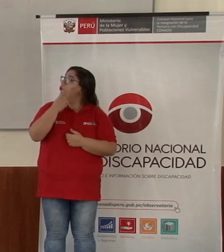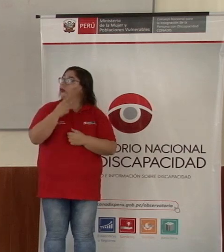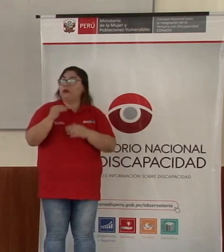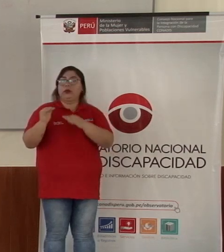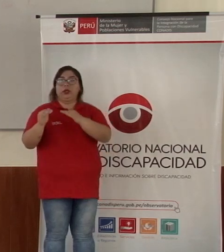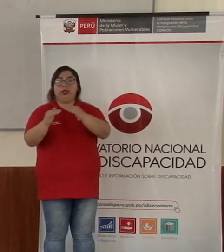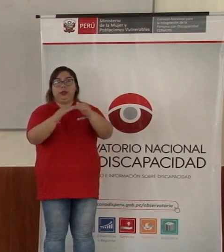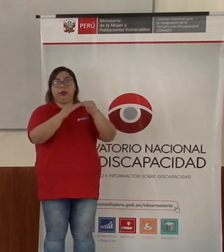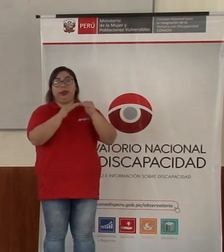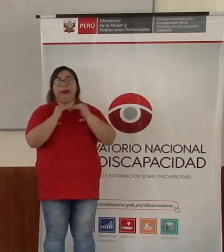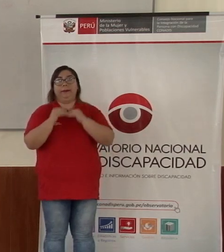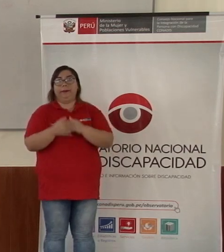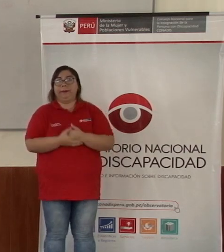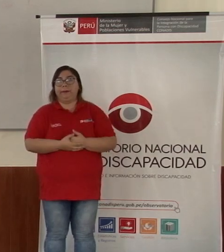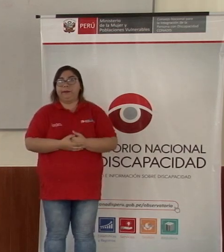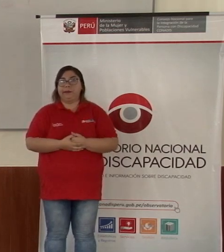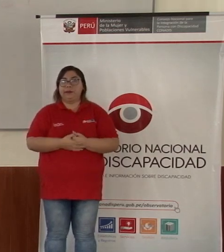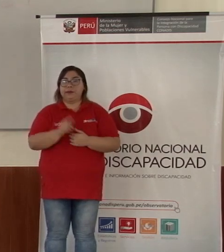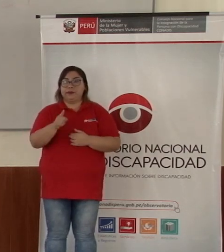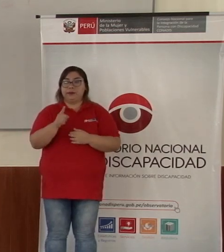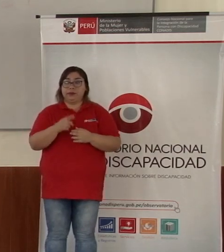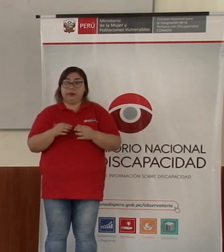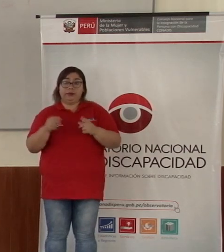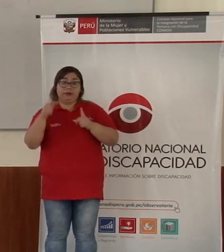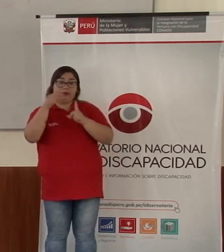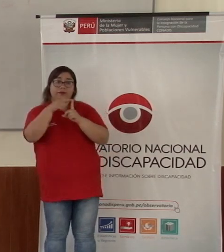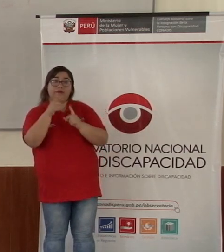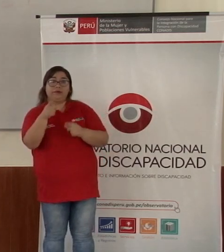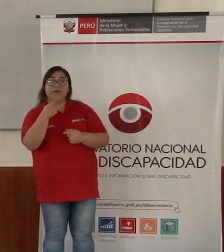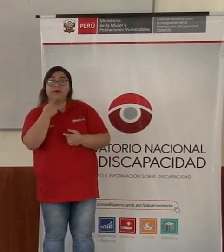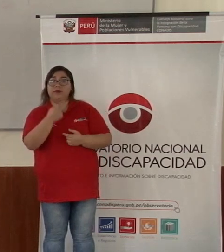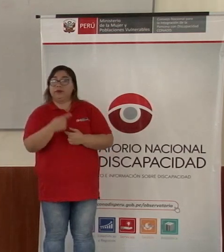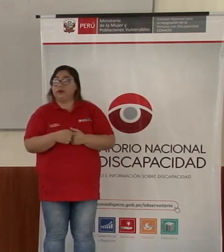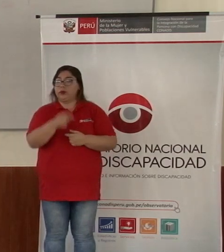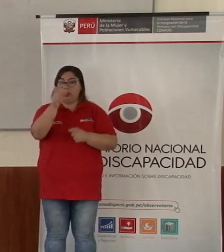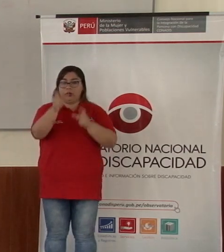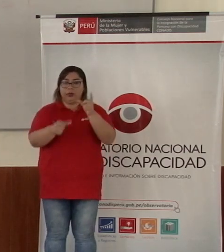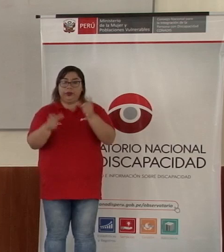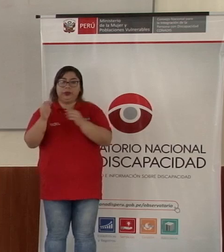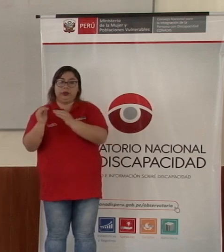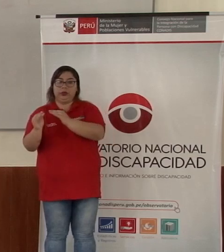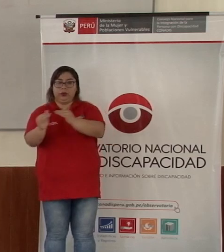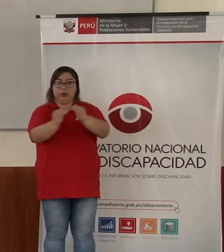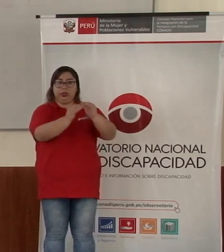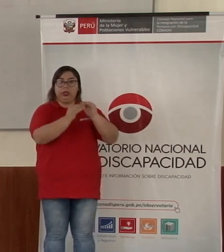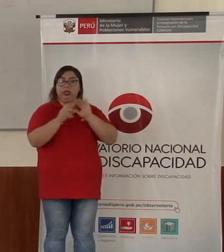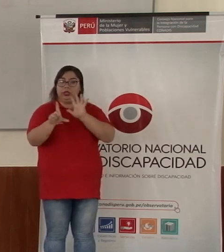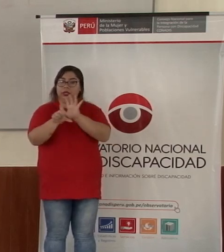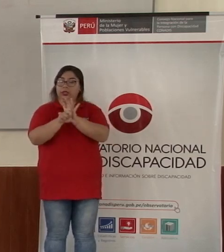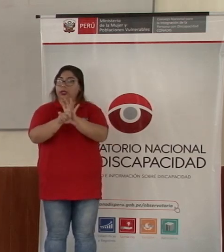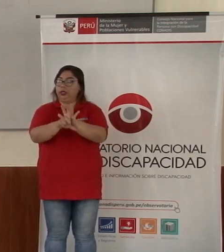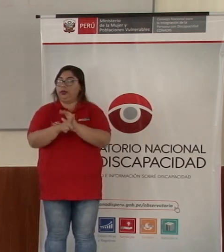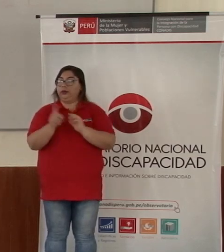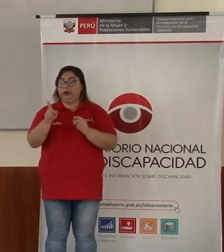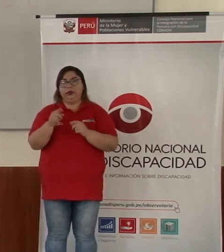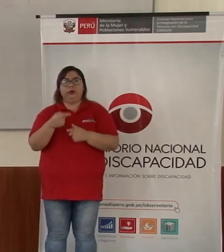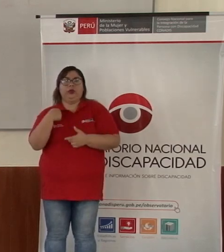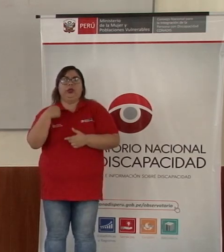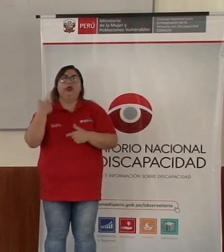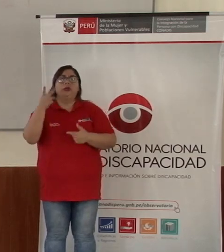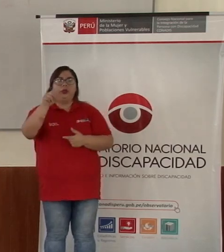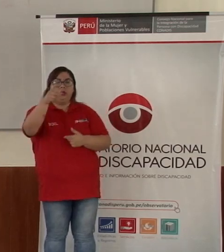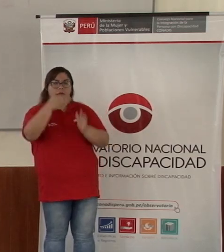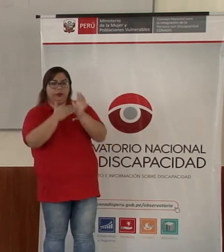la igualdad. Este principio determina que toda persona tiene derecho a la igualdad ante la ley y por tanto nadie debe